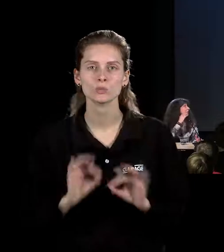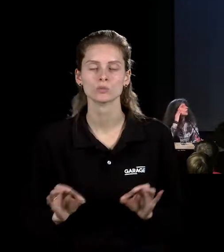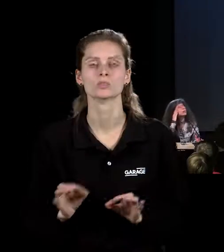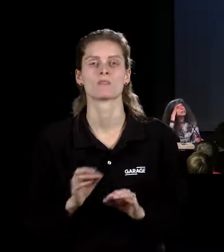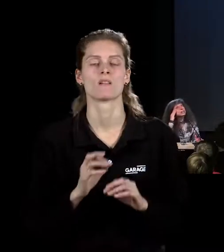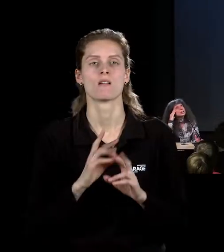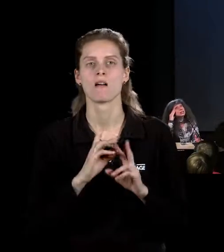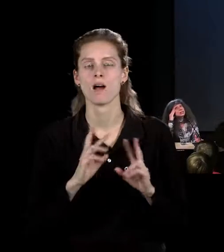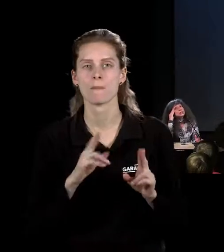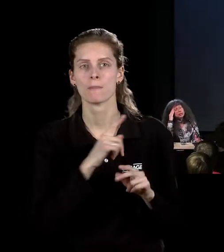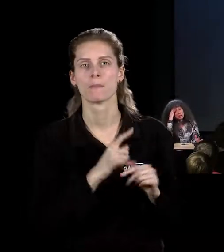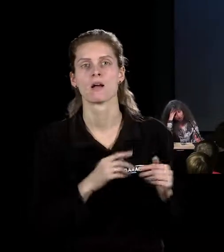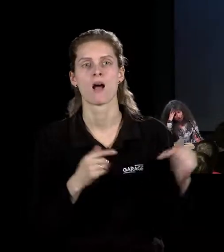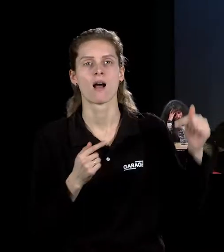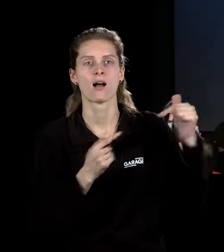венских